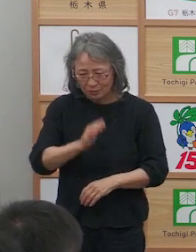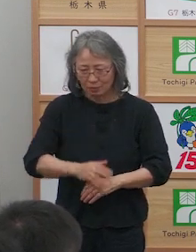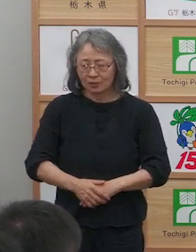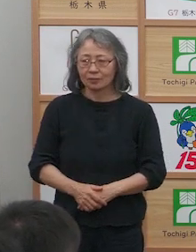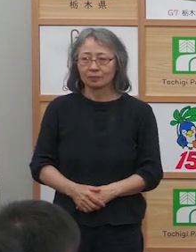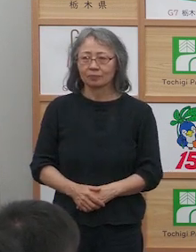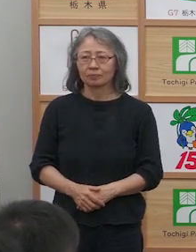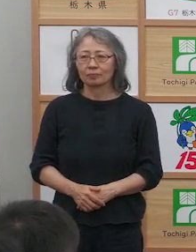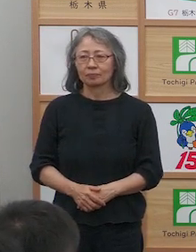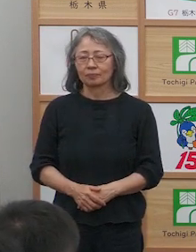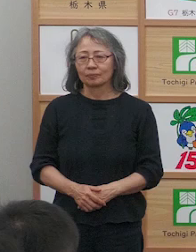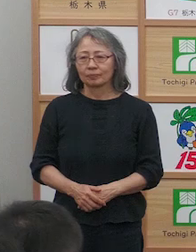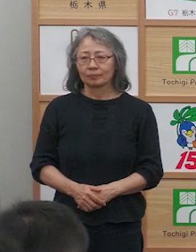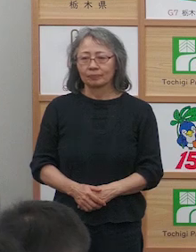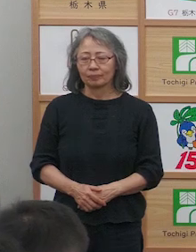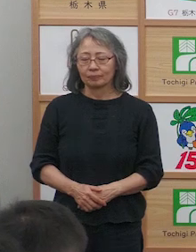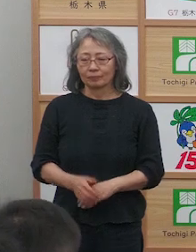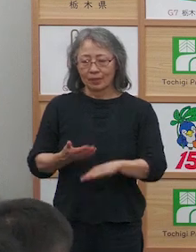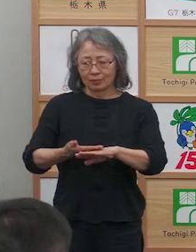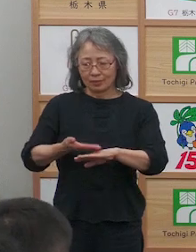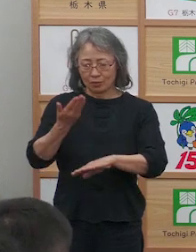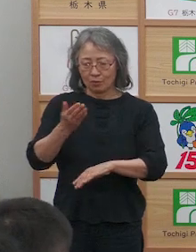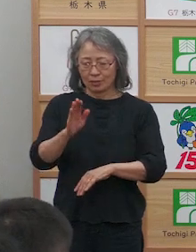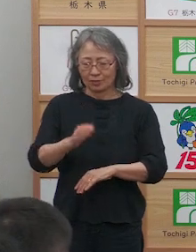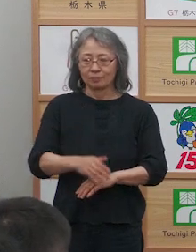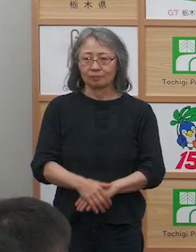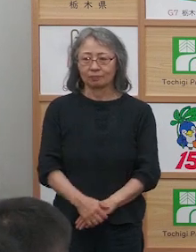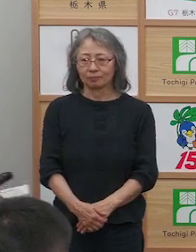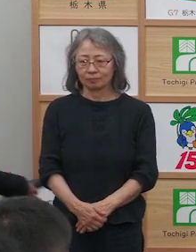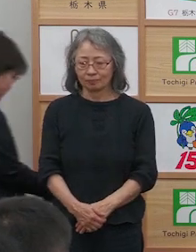。以上です。